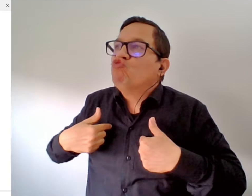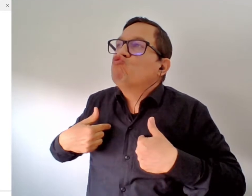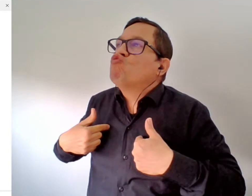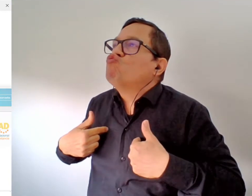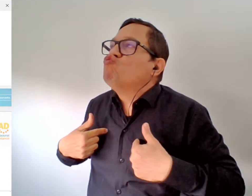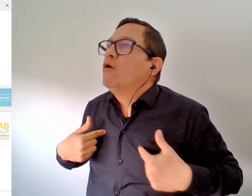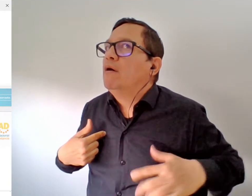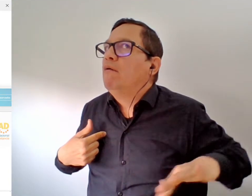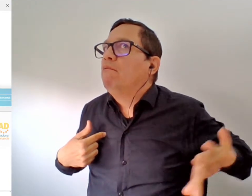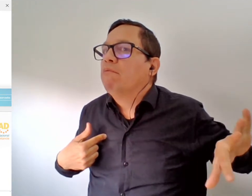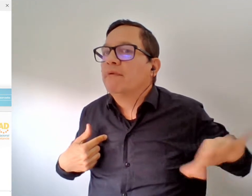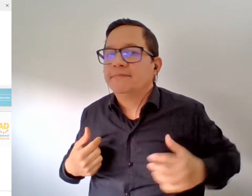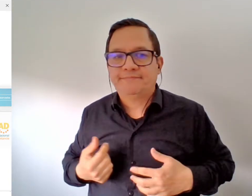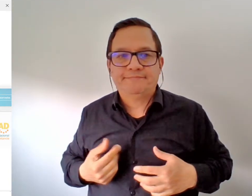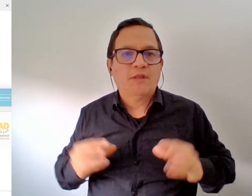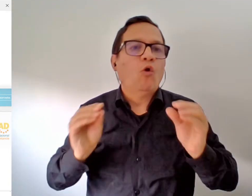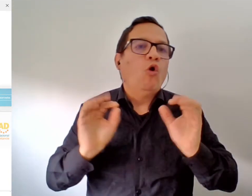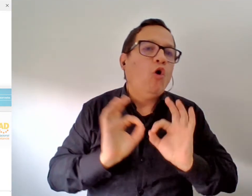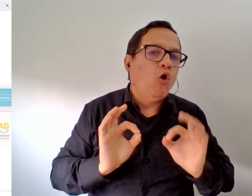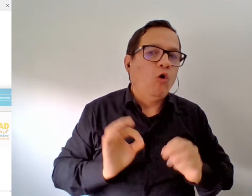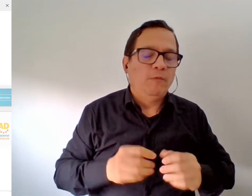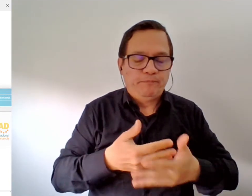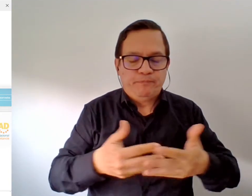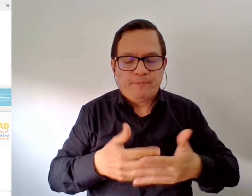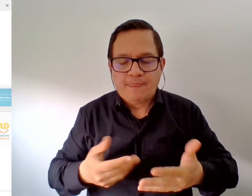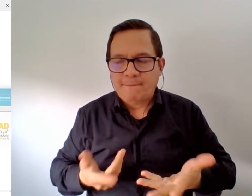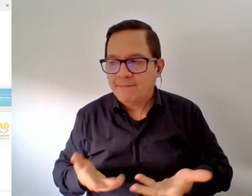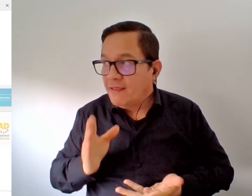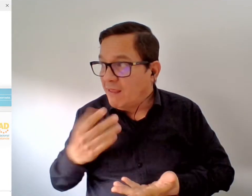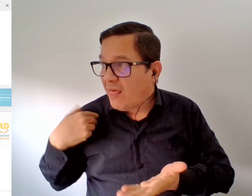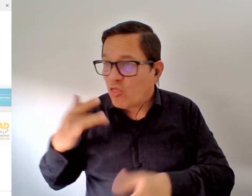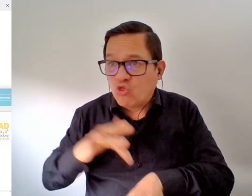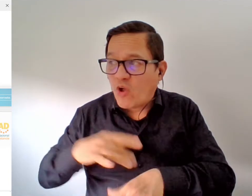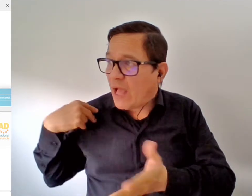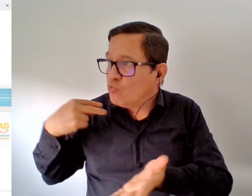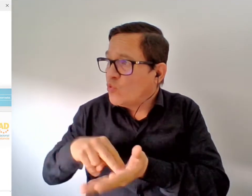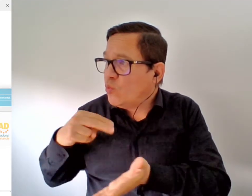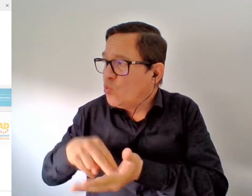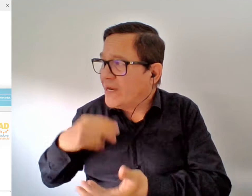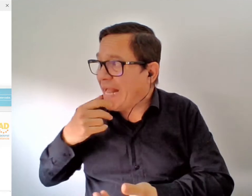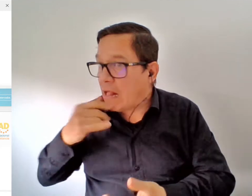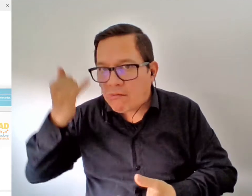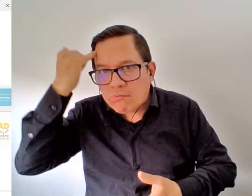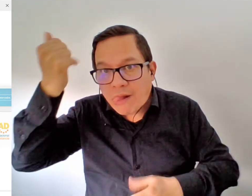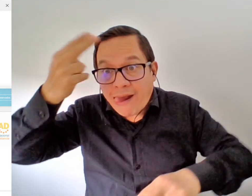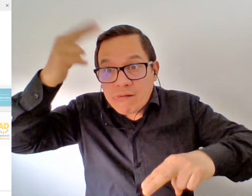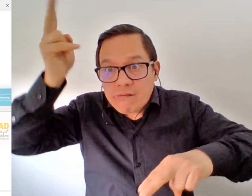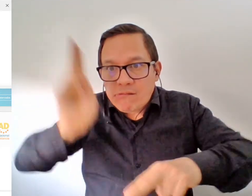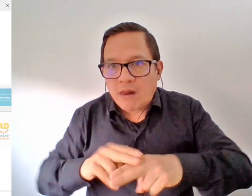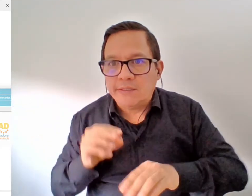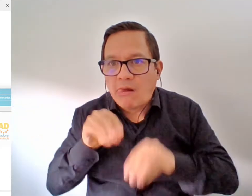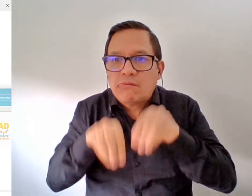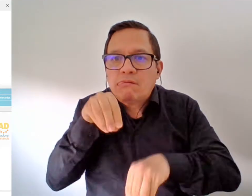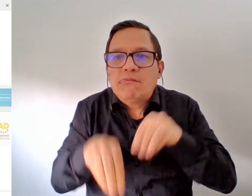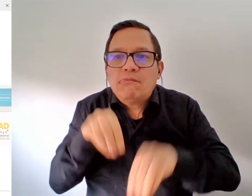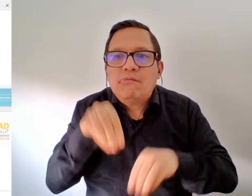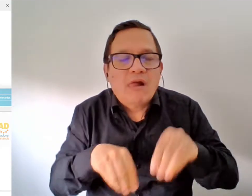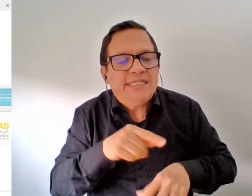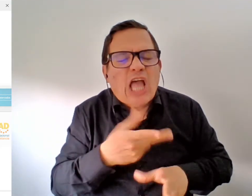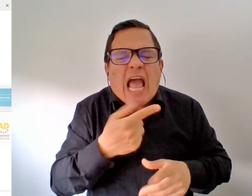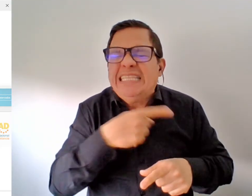Implica también el uso de citas o referencias faltas, o proponer cita donde no haya coincidencia entre ella